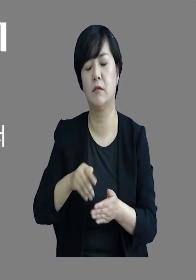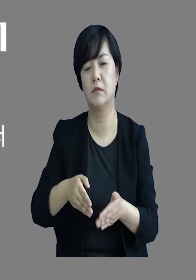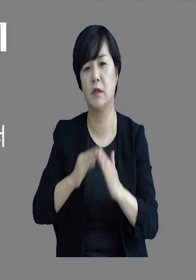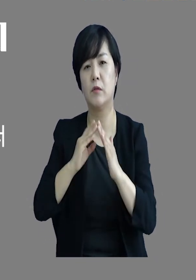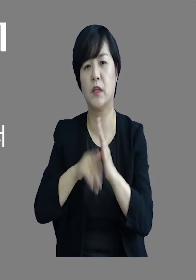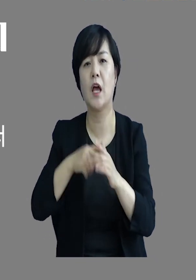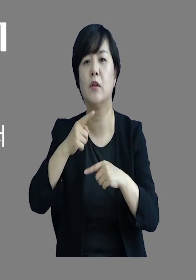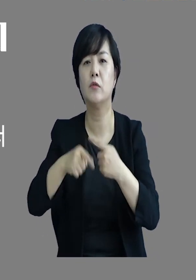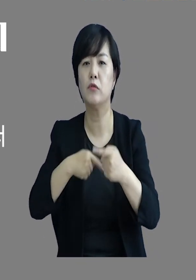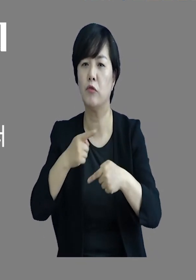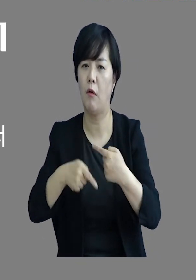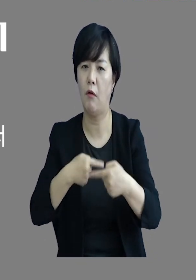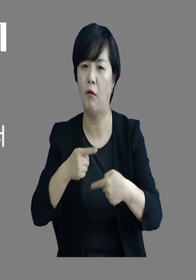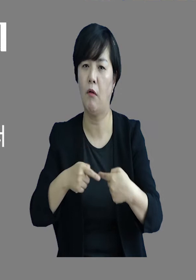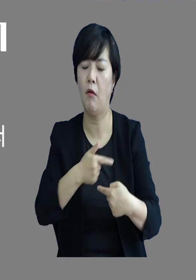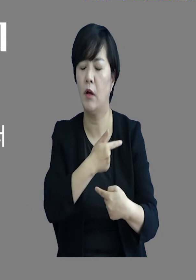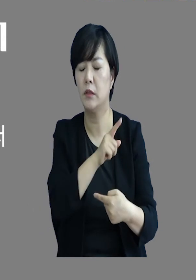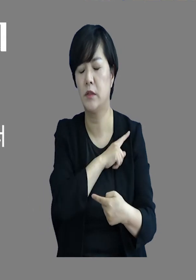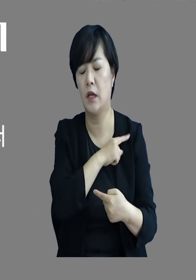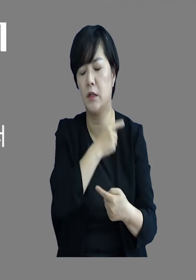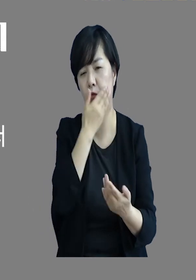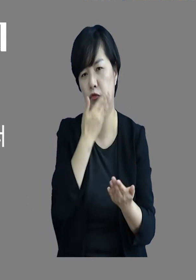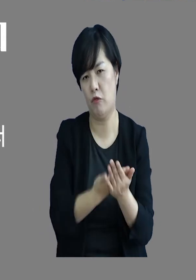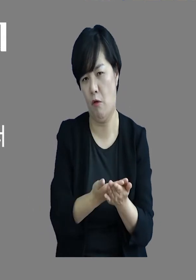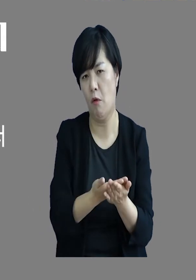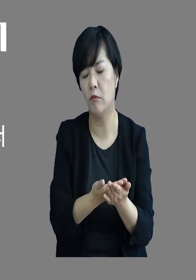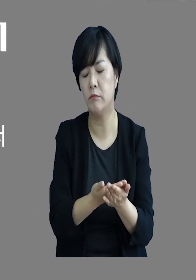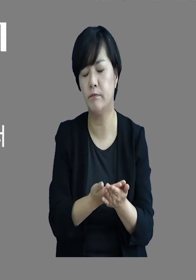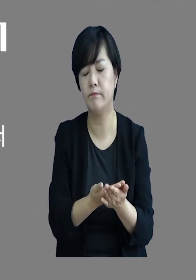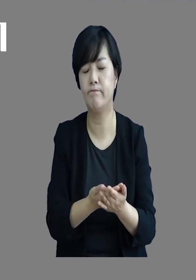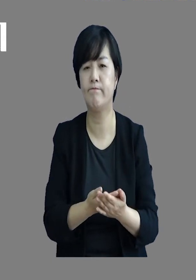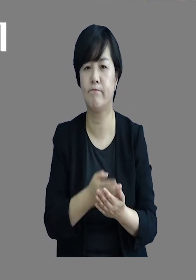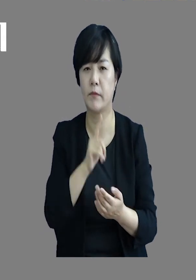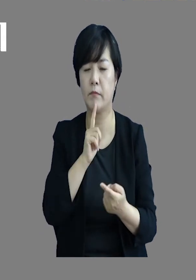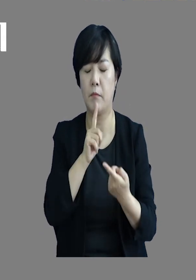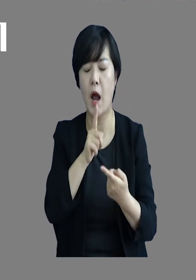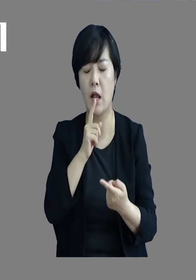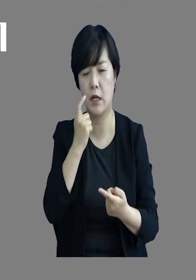있어서 수어가 가장 중요하다는 점을 강조합니다.